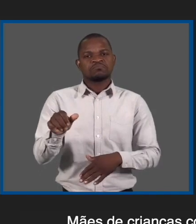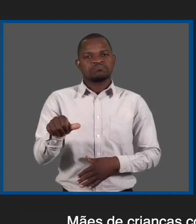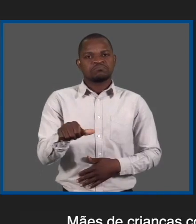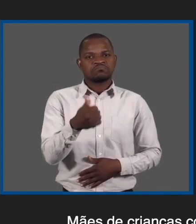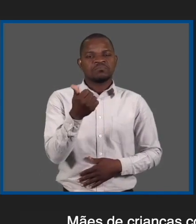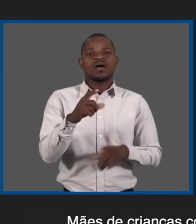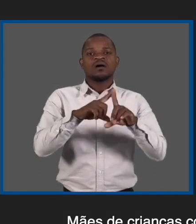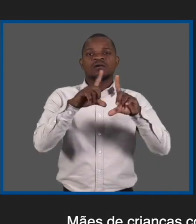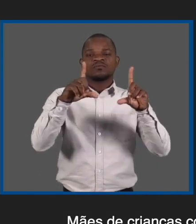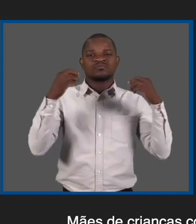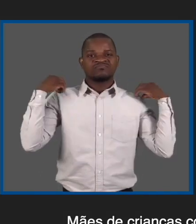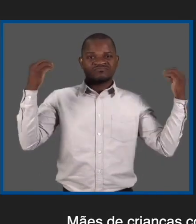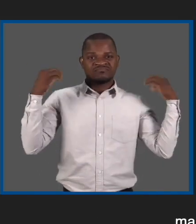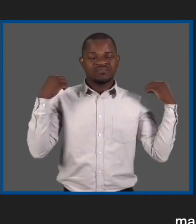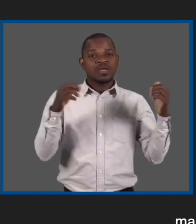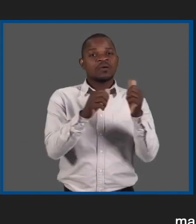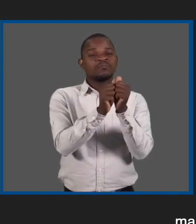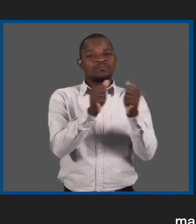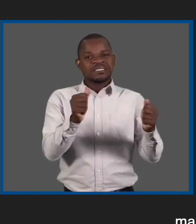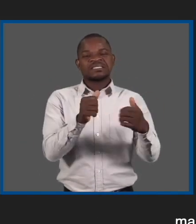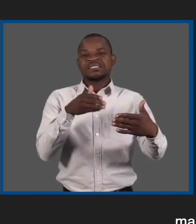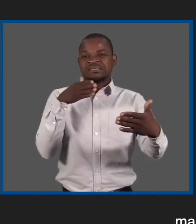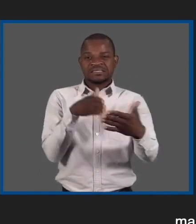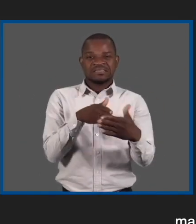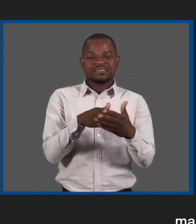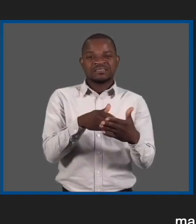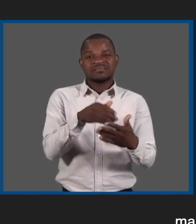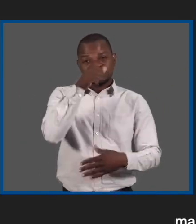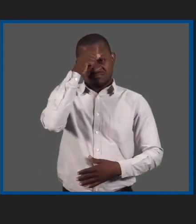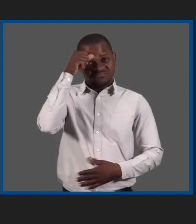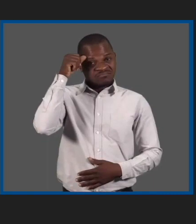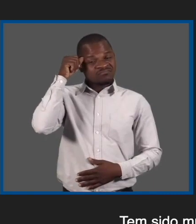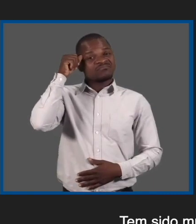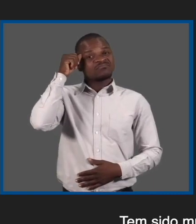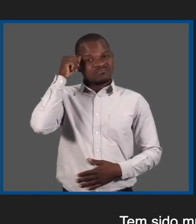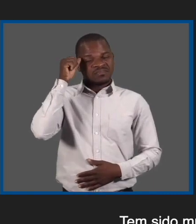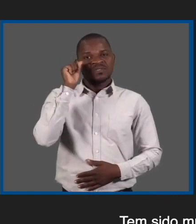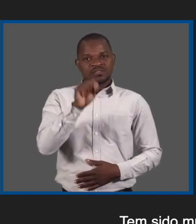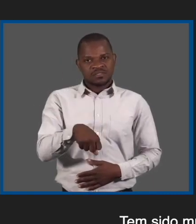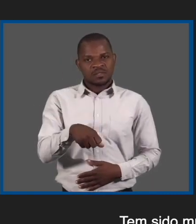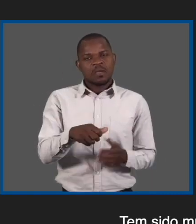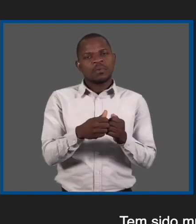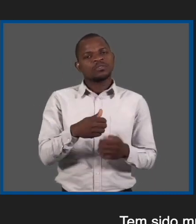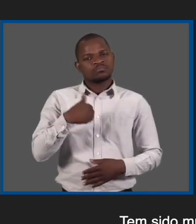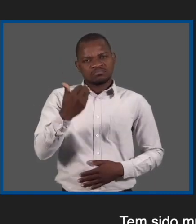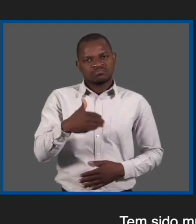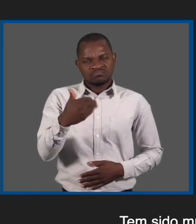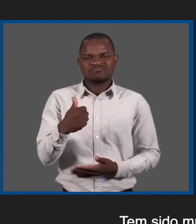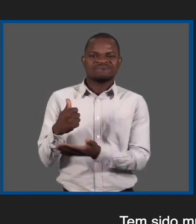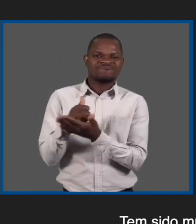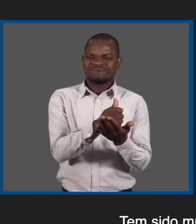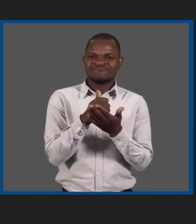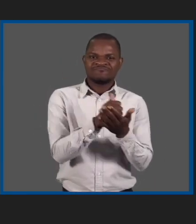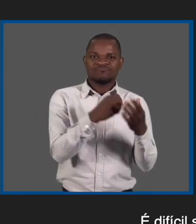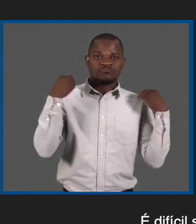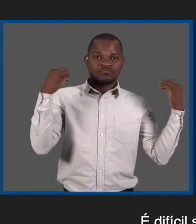continuem a fazer exercícios, mas não tem sido fácil. Tem sido muito difícil, mas sempre